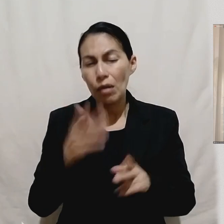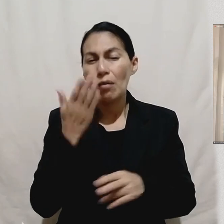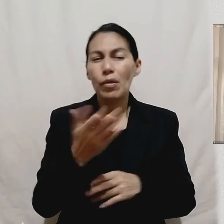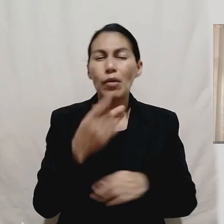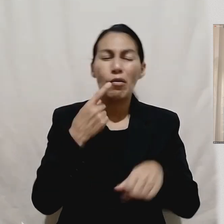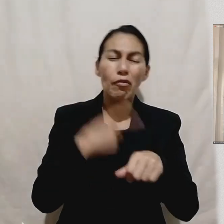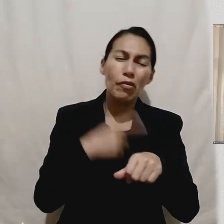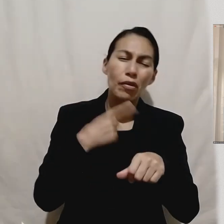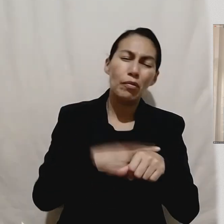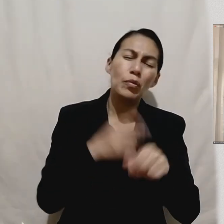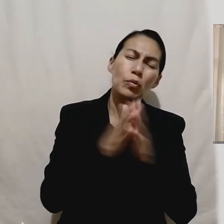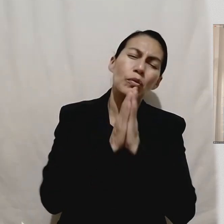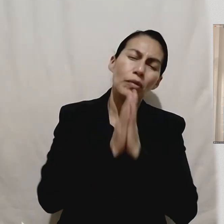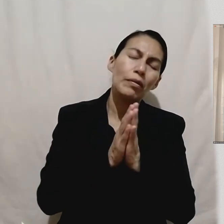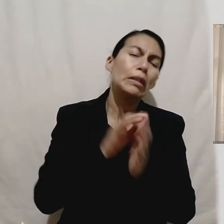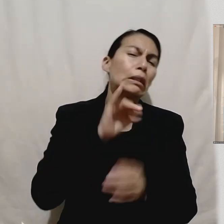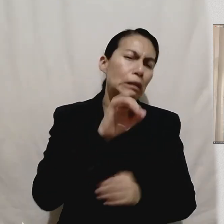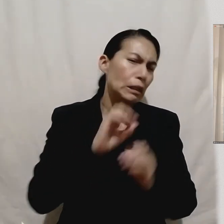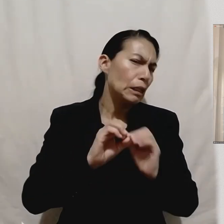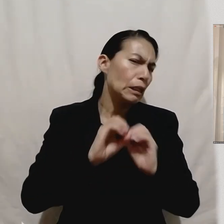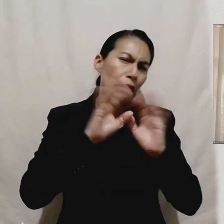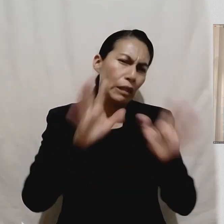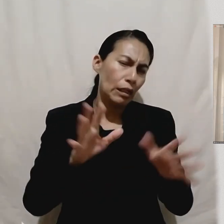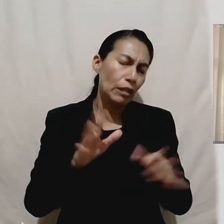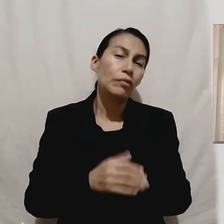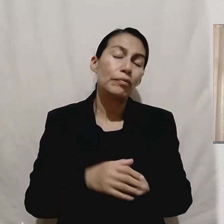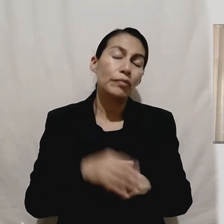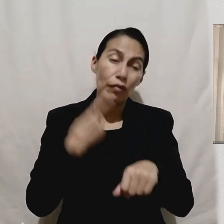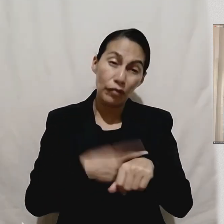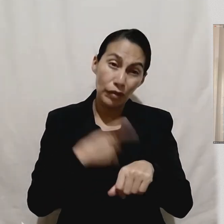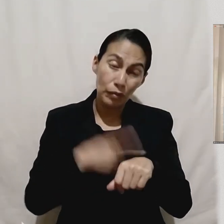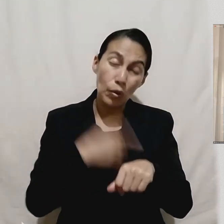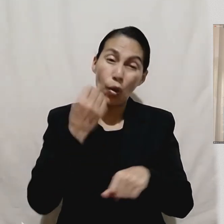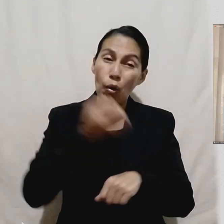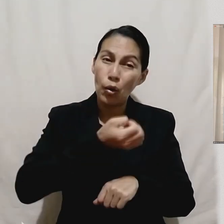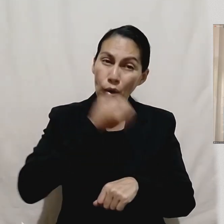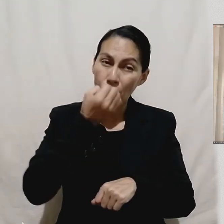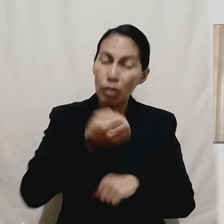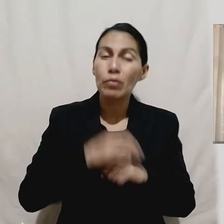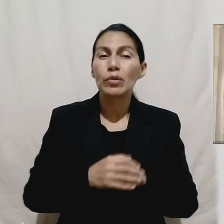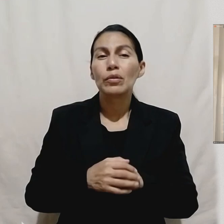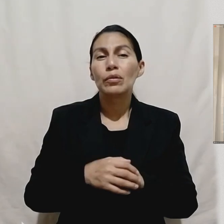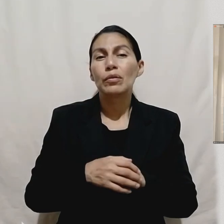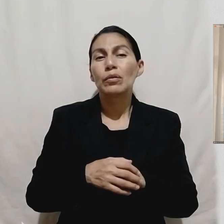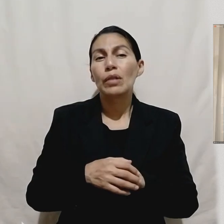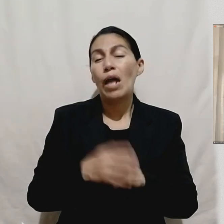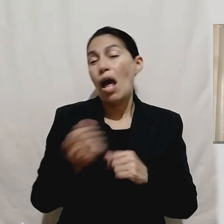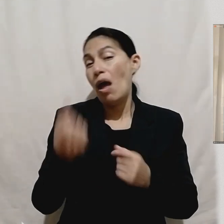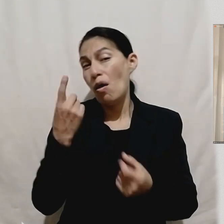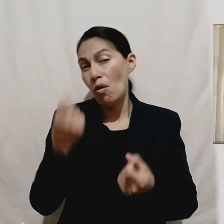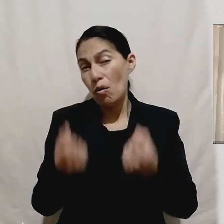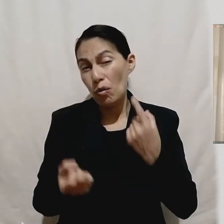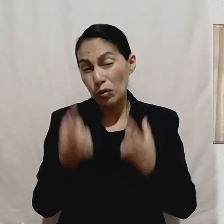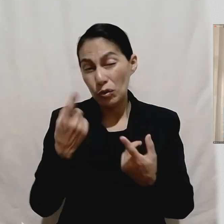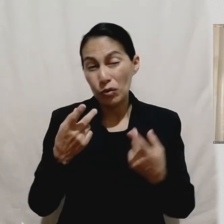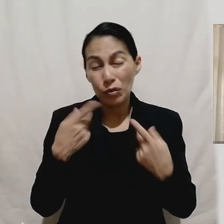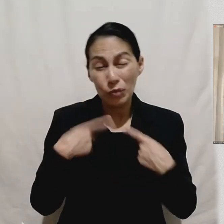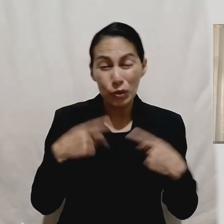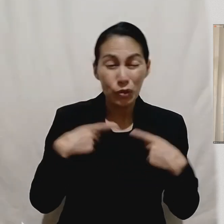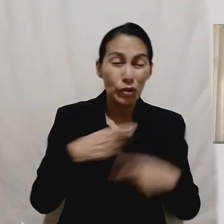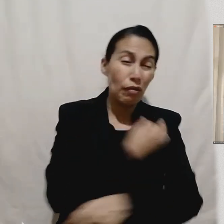los enfermos Claro que sí Sandra tenemos muy presente a los enfermos también aquellos que han perdido un ser